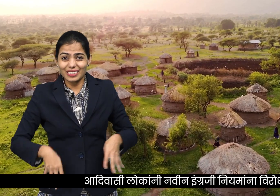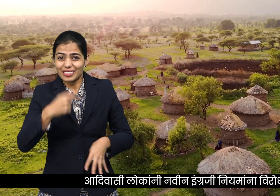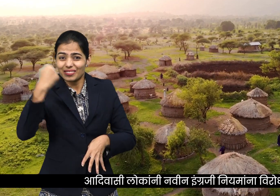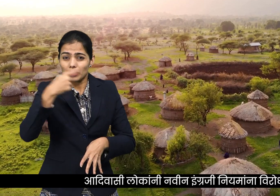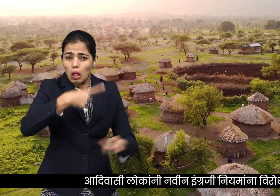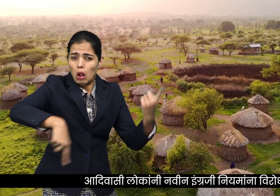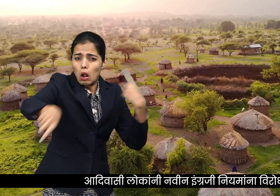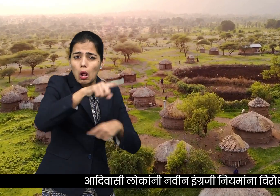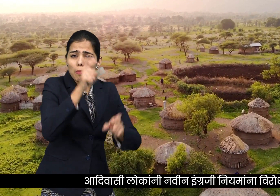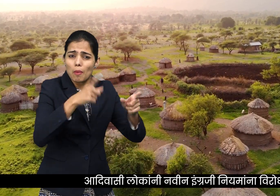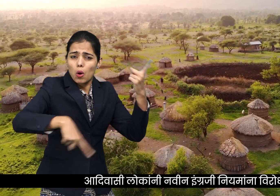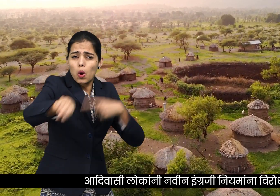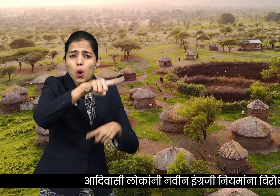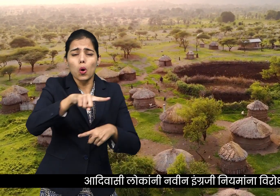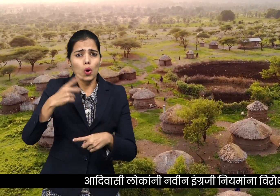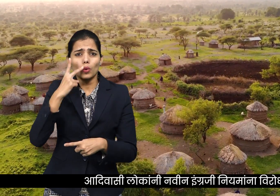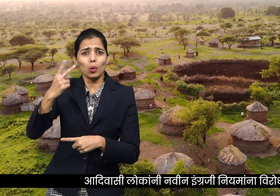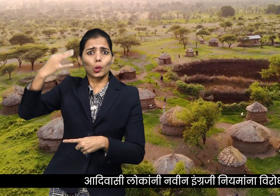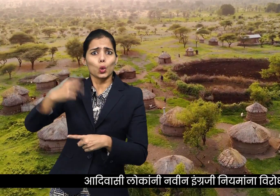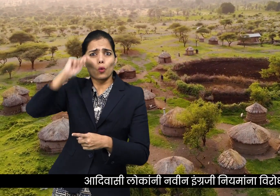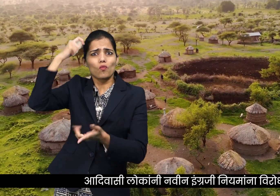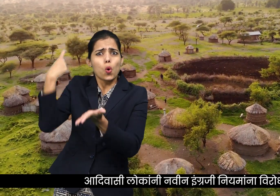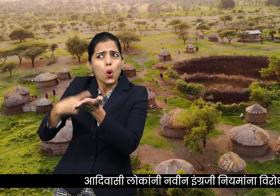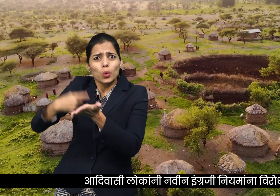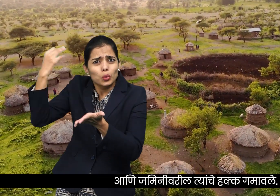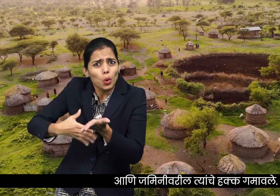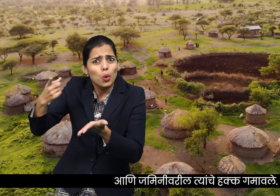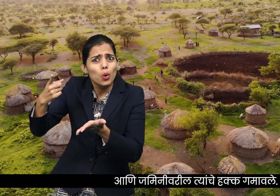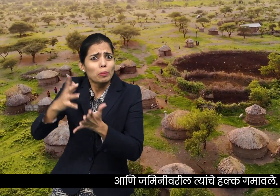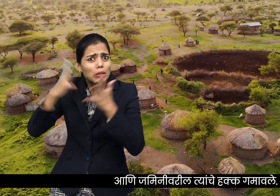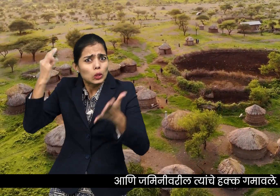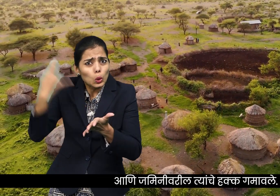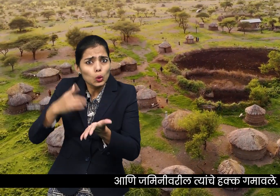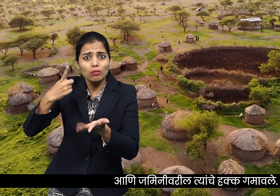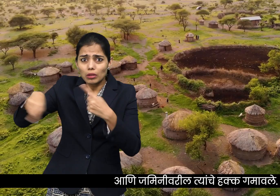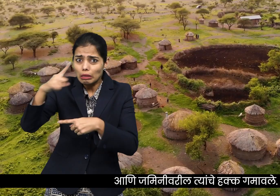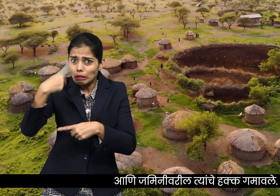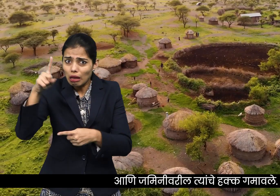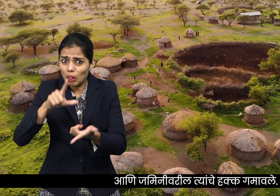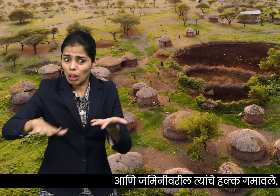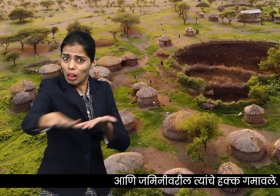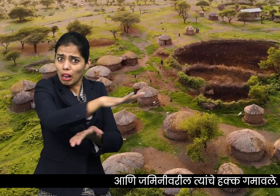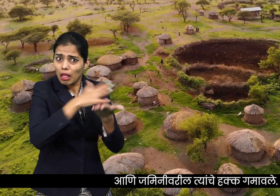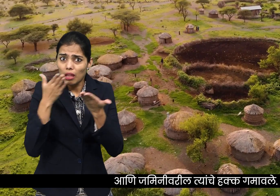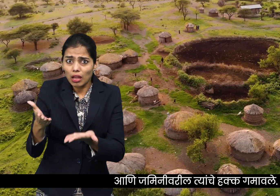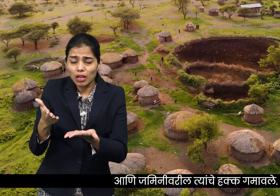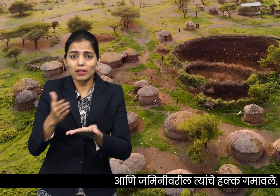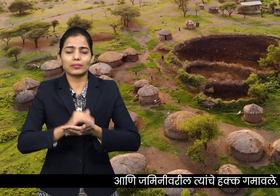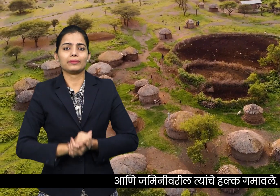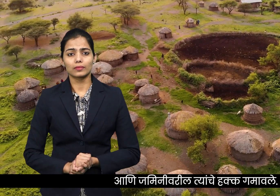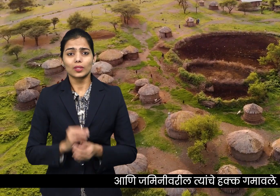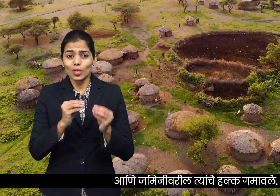आदिवासी लोकांनी नवीन इंग्रजी नियमांना विरोध केला आणि जमिनीवरील त्यांचे हक्क